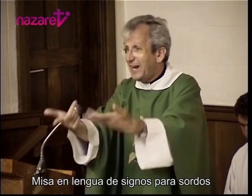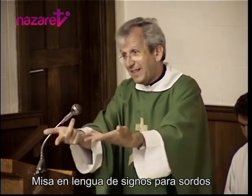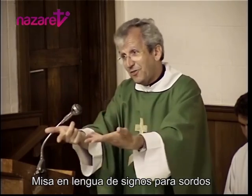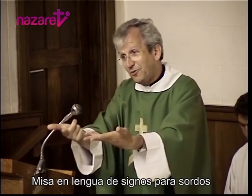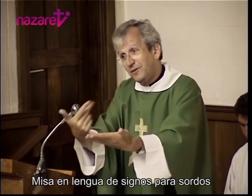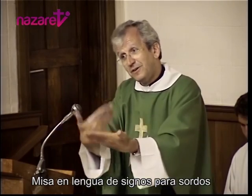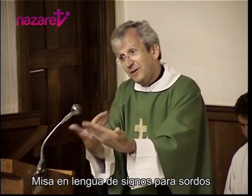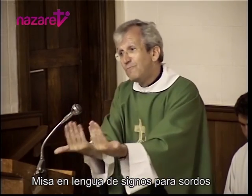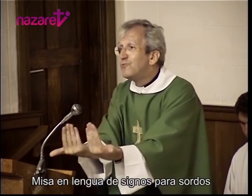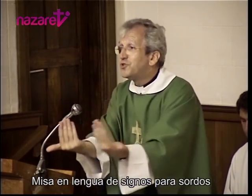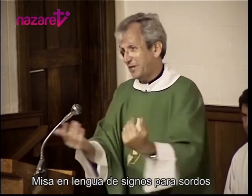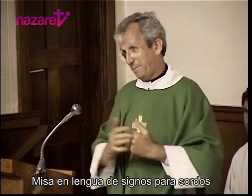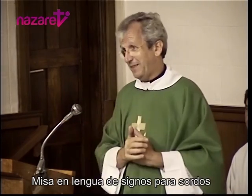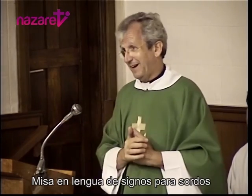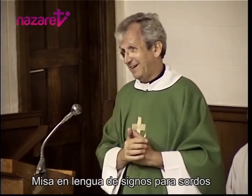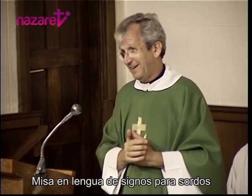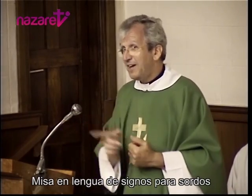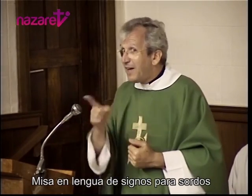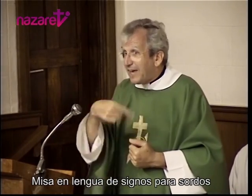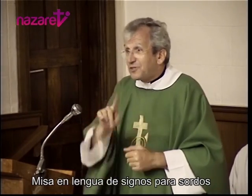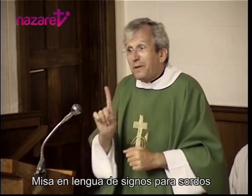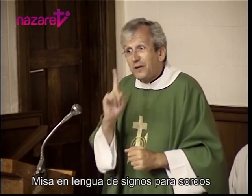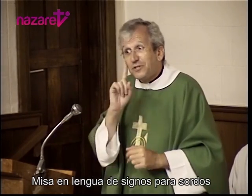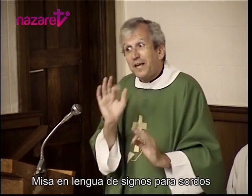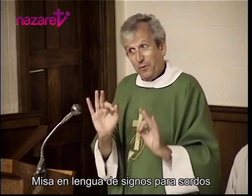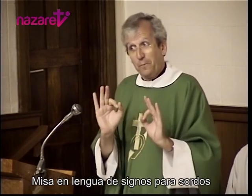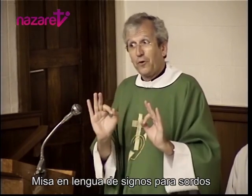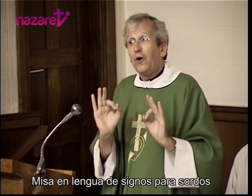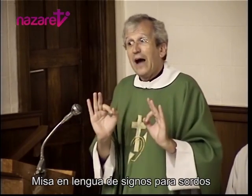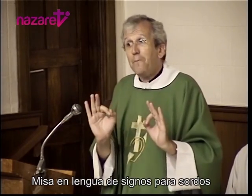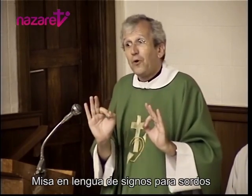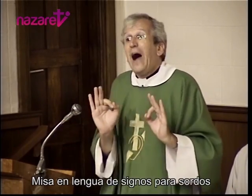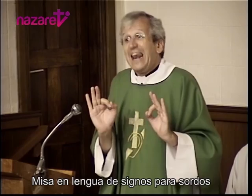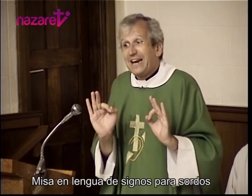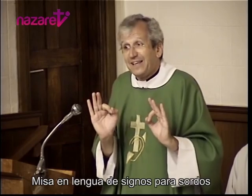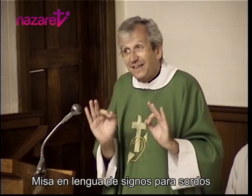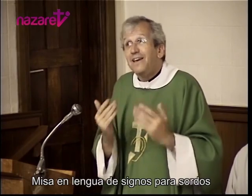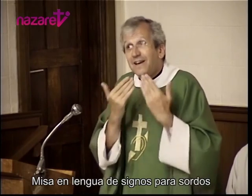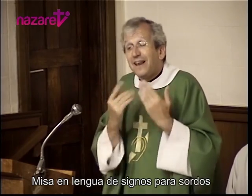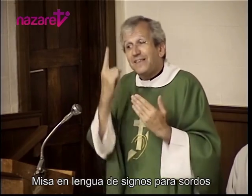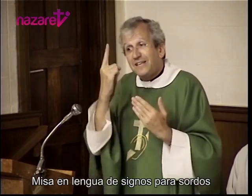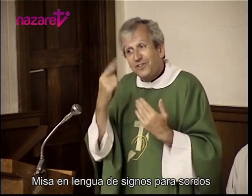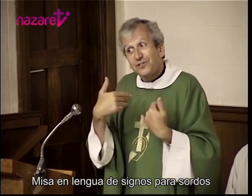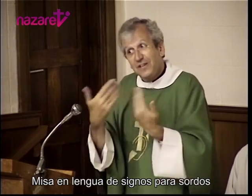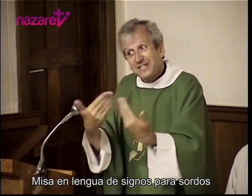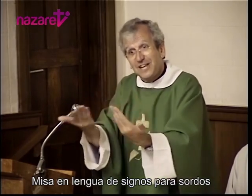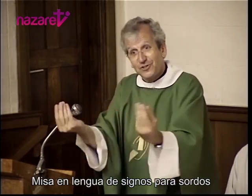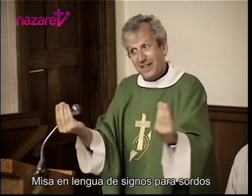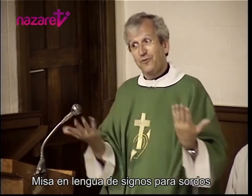dado, mucho se le pedirá. Esto también nos tiene que poner un poco alerta, es decir, gracias a Dios se nos ha dado